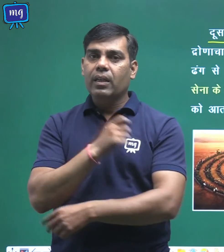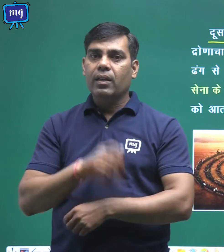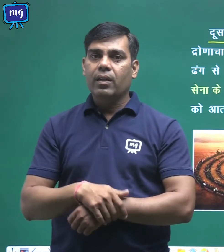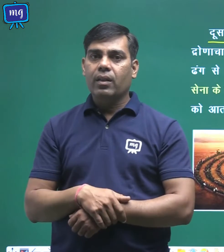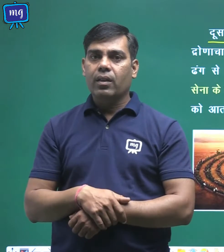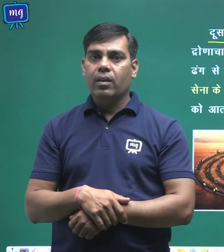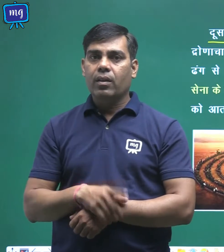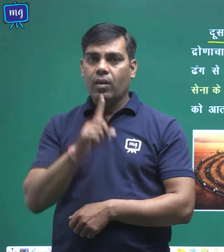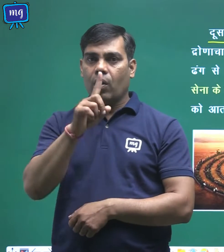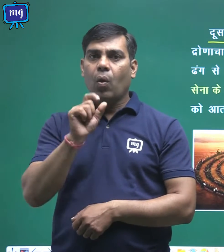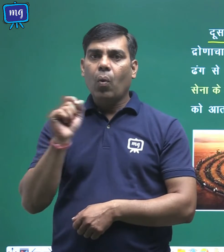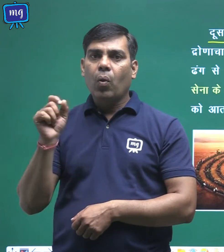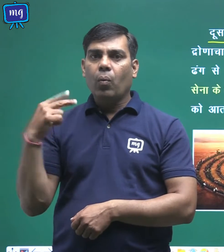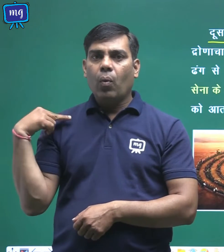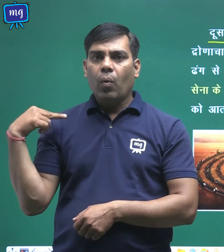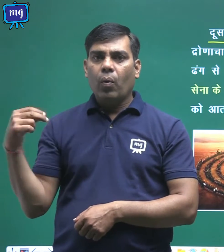कौरवों के